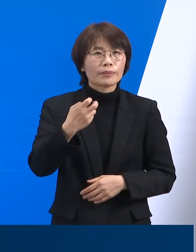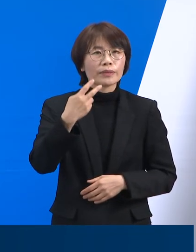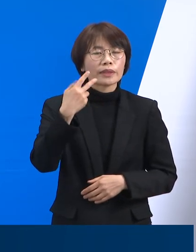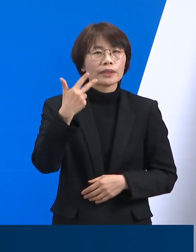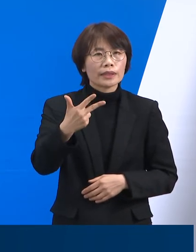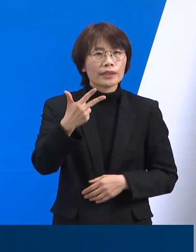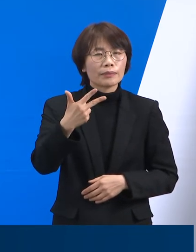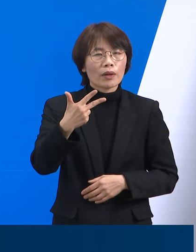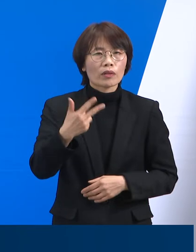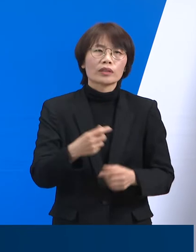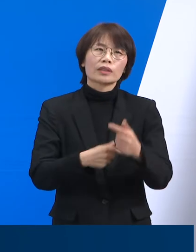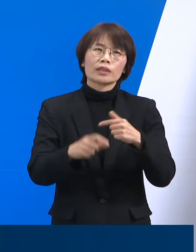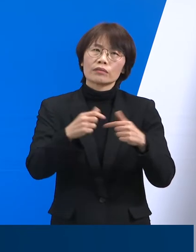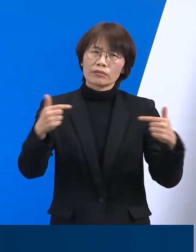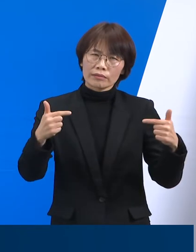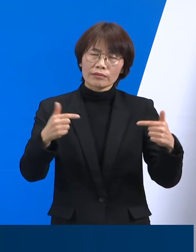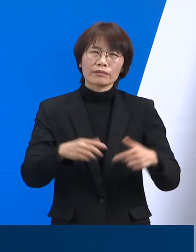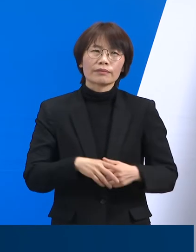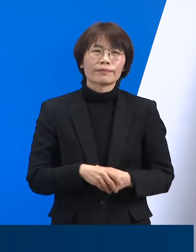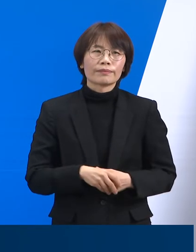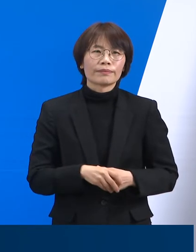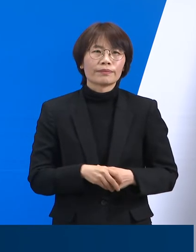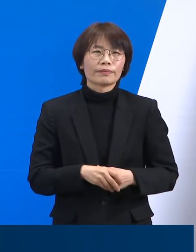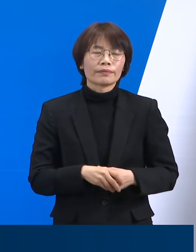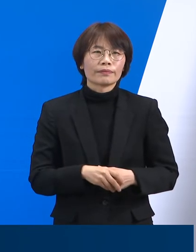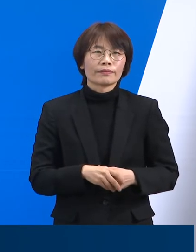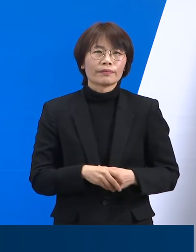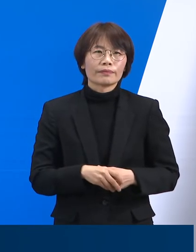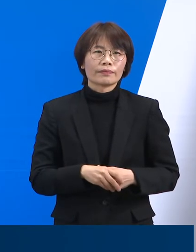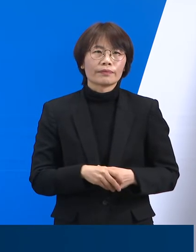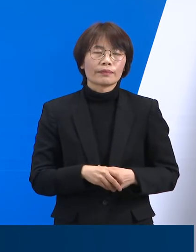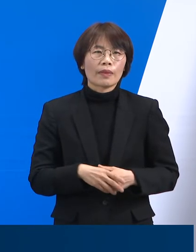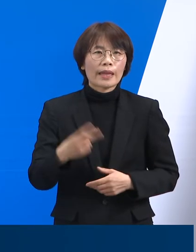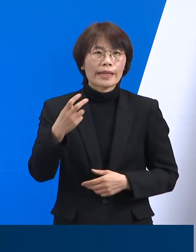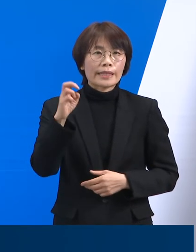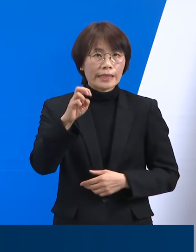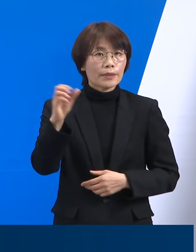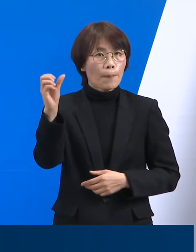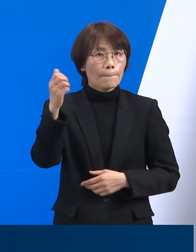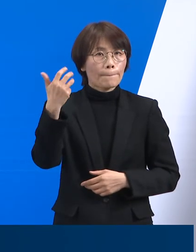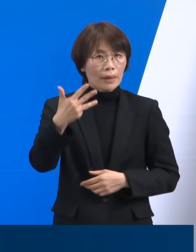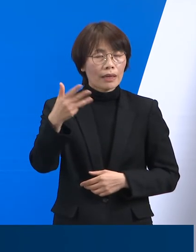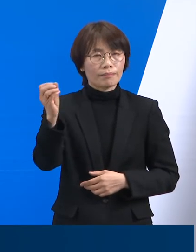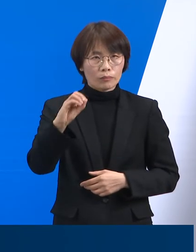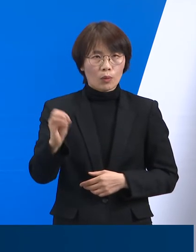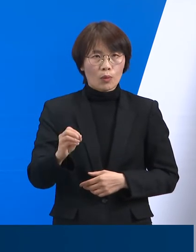증가한 수치입니다. 전체 확진자에서 차지하는 비중은 28%입니다.